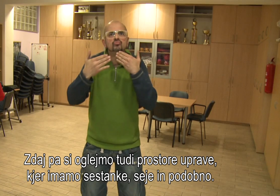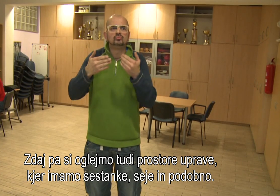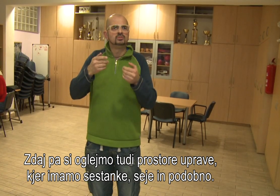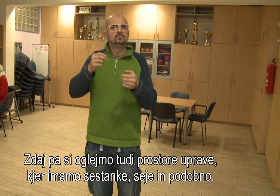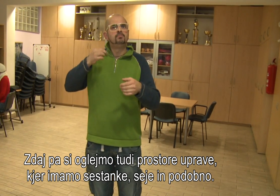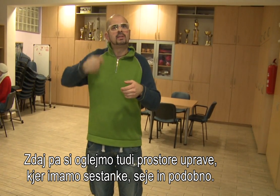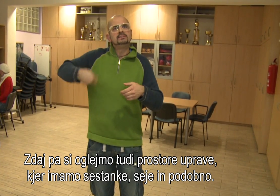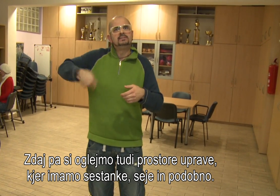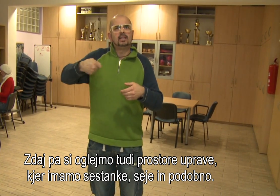društva